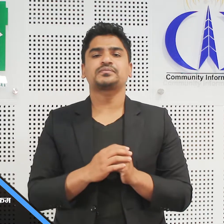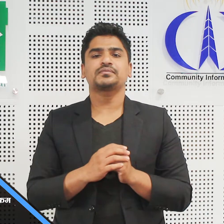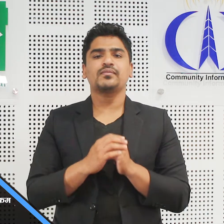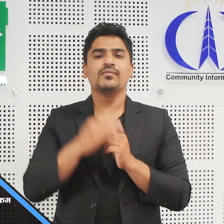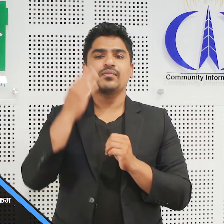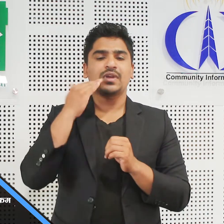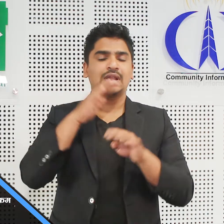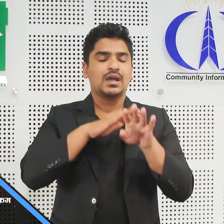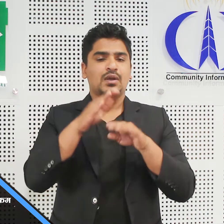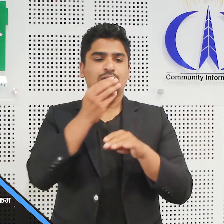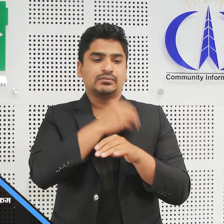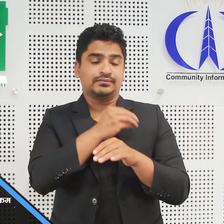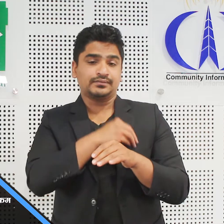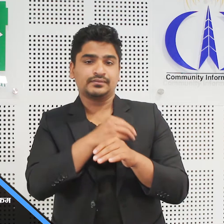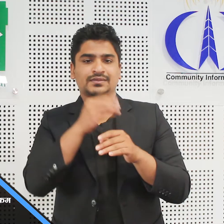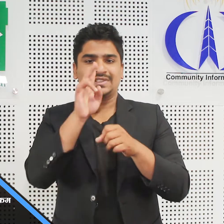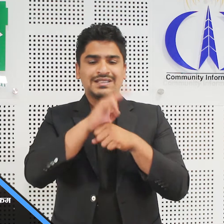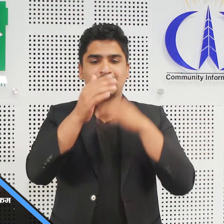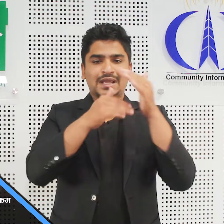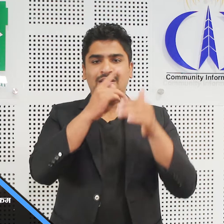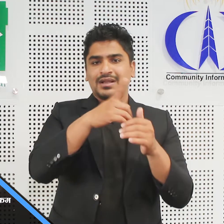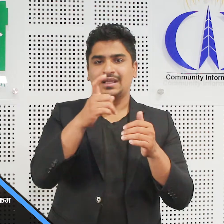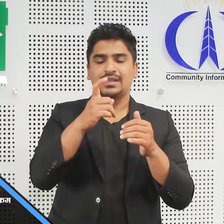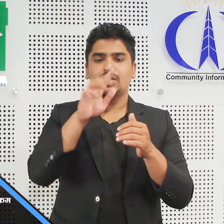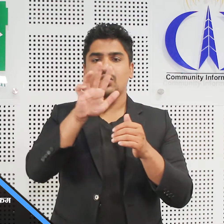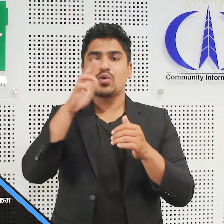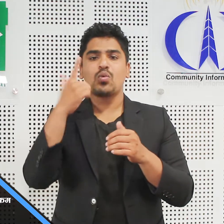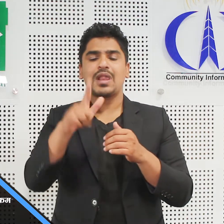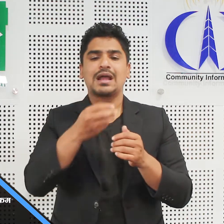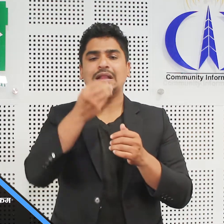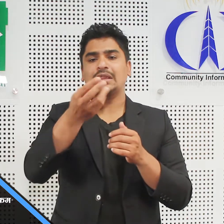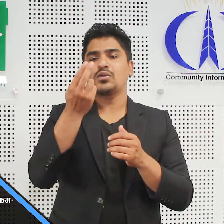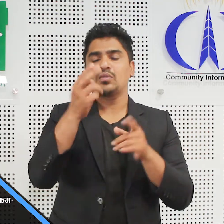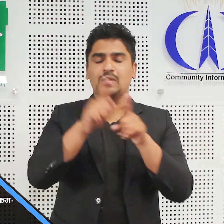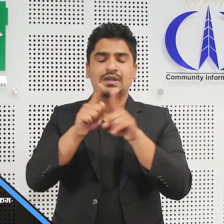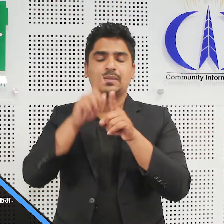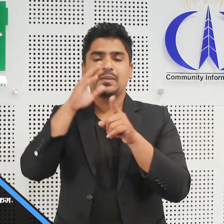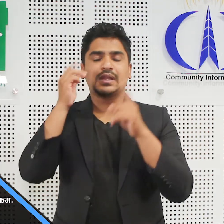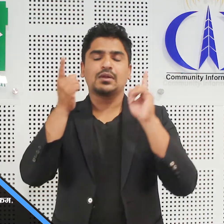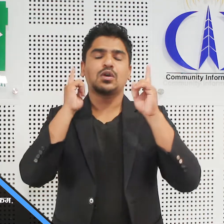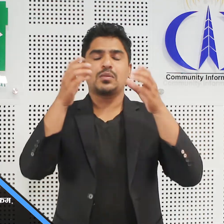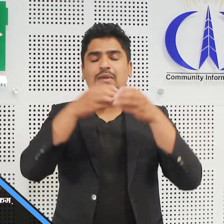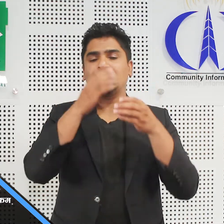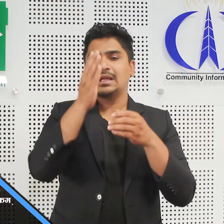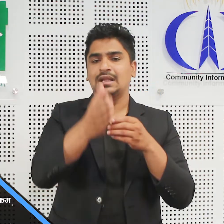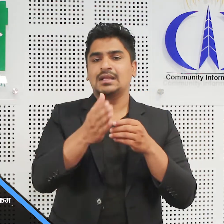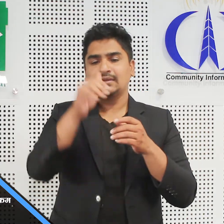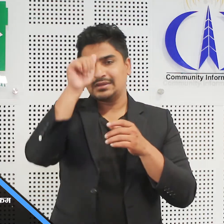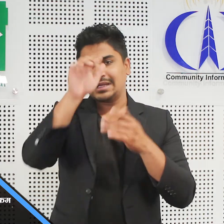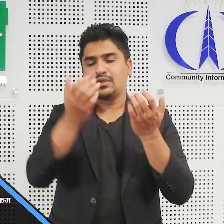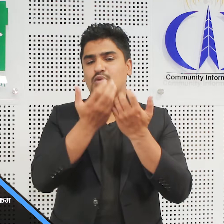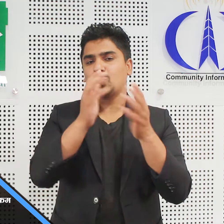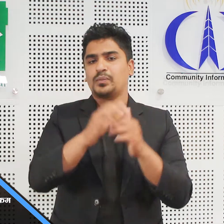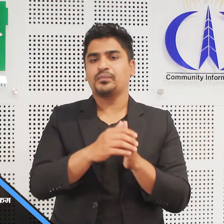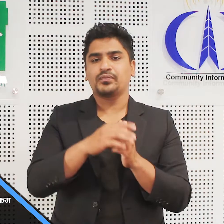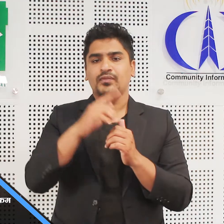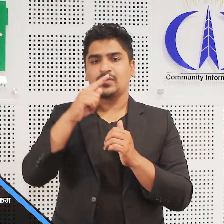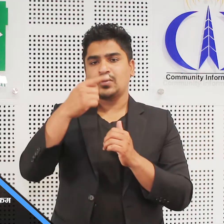सकेसम्म घरमै पुर्याइदिने किसिमले पनि हामीले कार्यक्रम अगाडि बढाएका थियौँ। महिलाहरूको आय आर्जन र सिप विकासका लागि 9,00,000